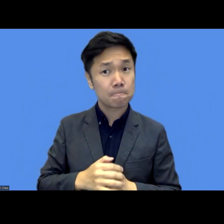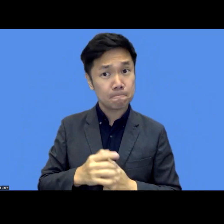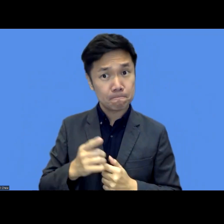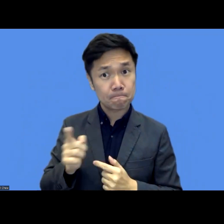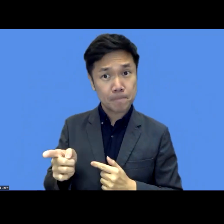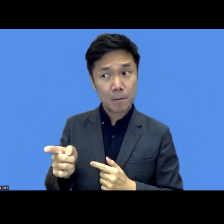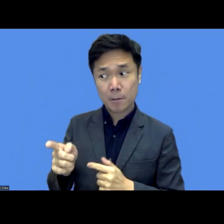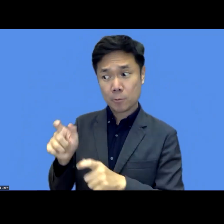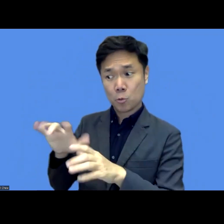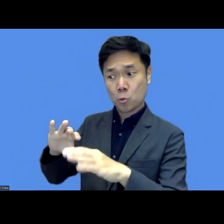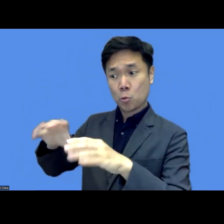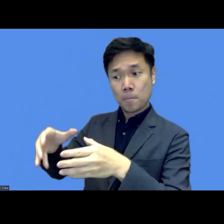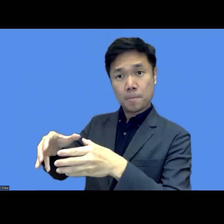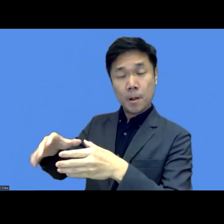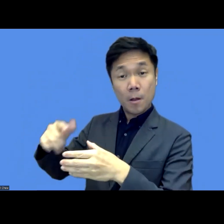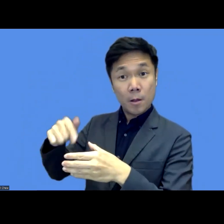sobre